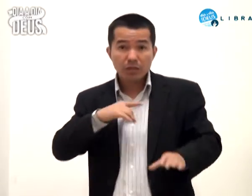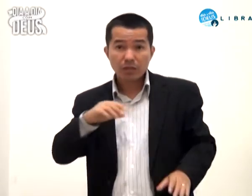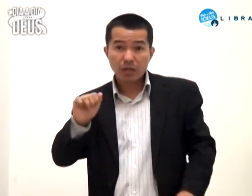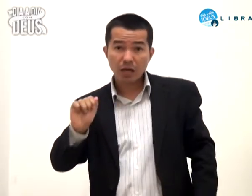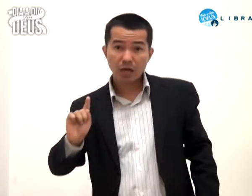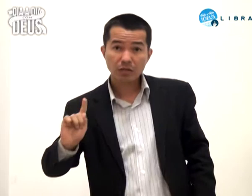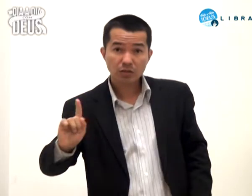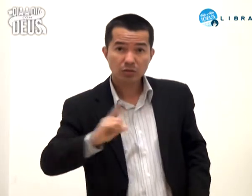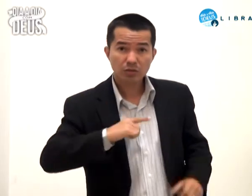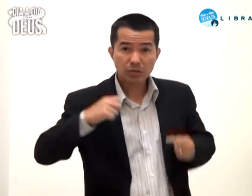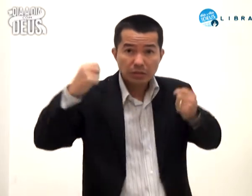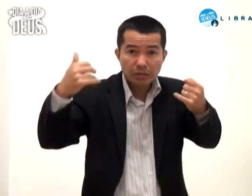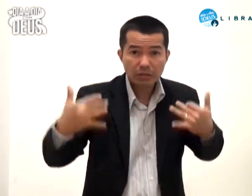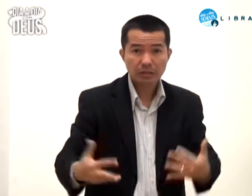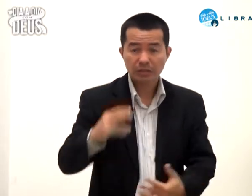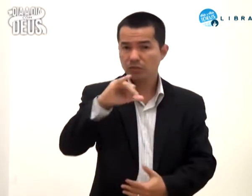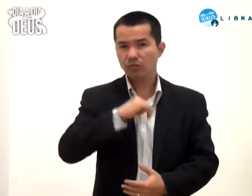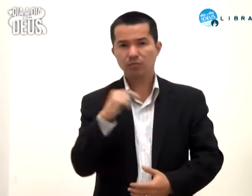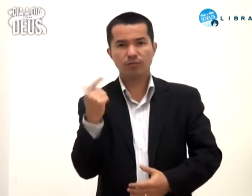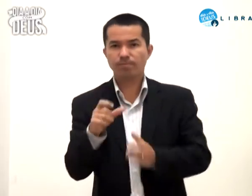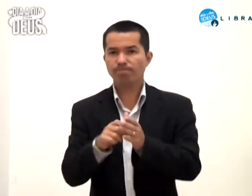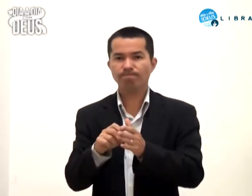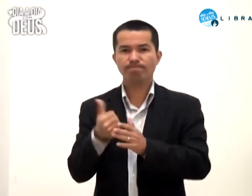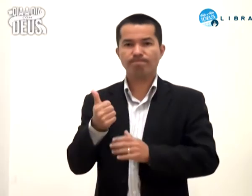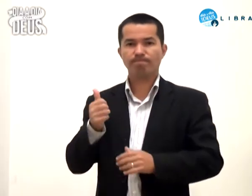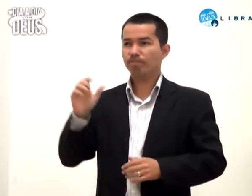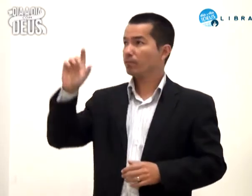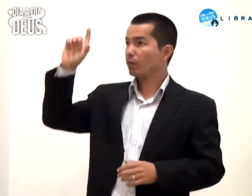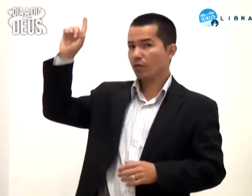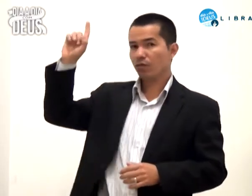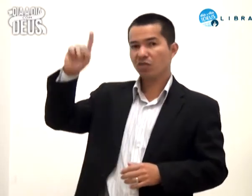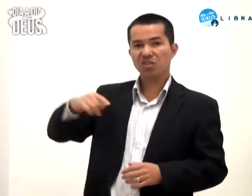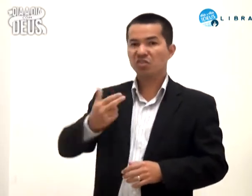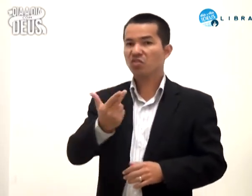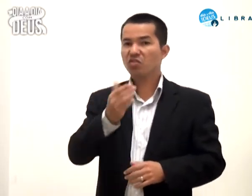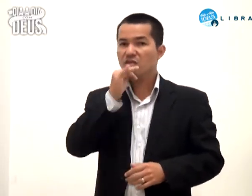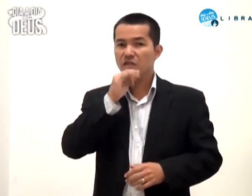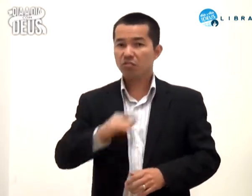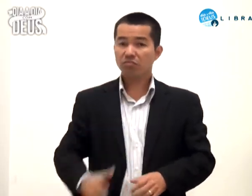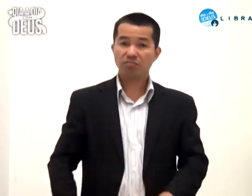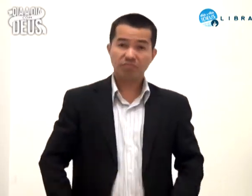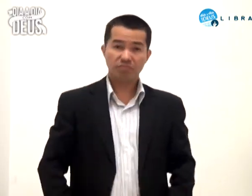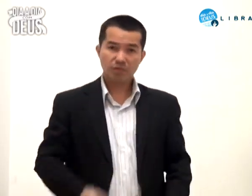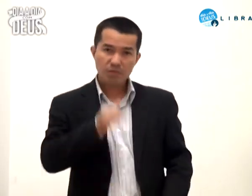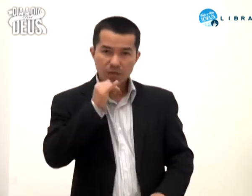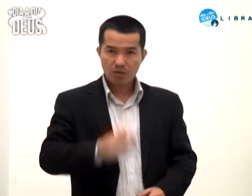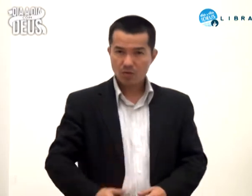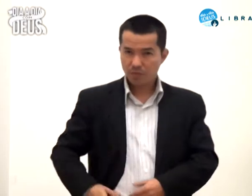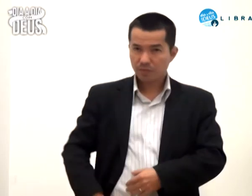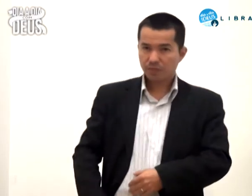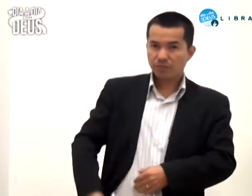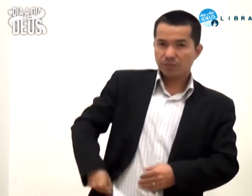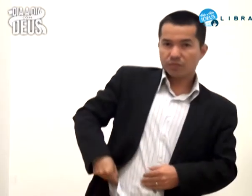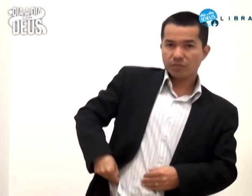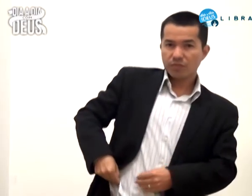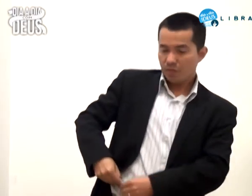furado. Entra por aqui e sai por baixo, porque a gente perdeu a bênção de Deus por não entender